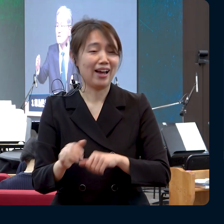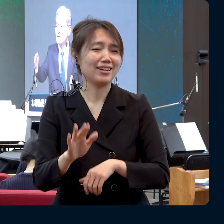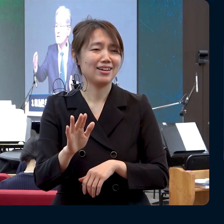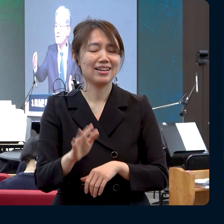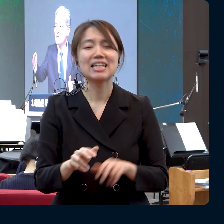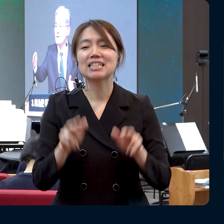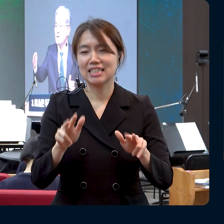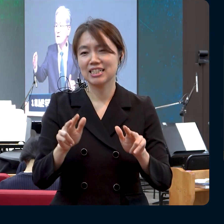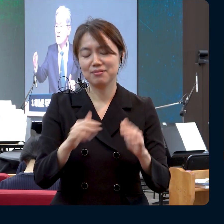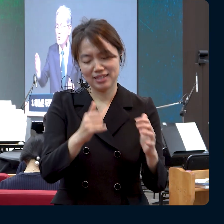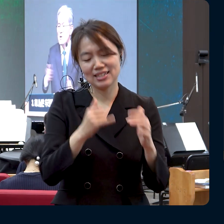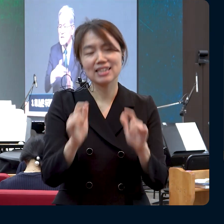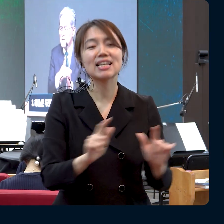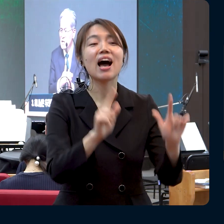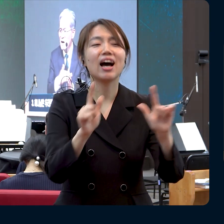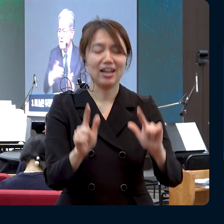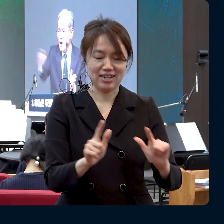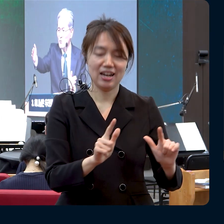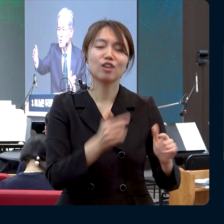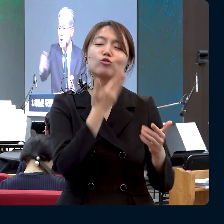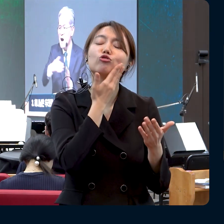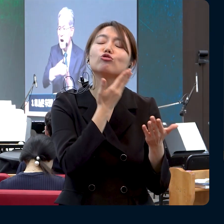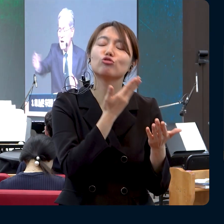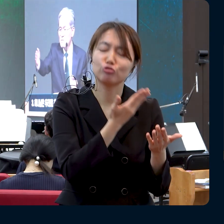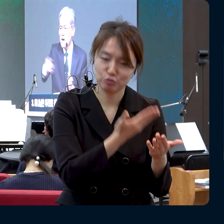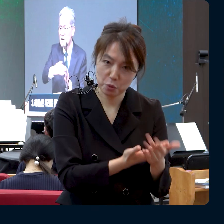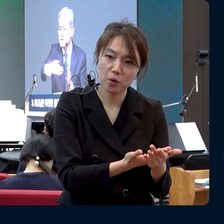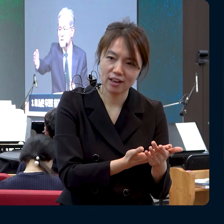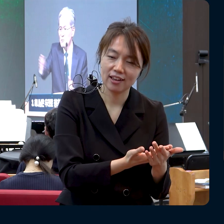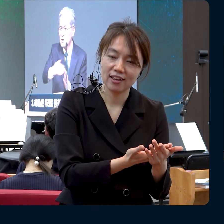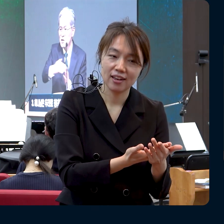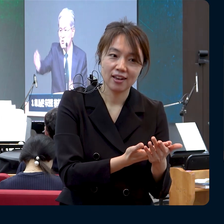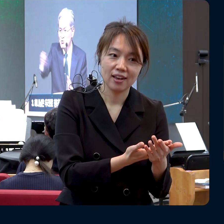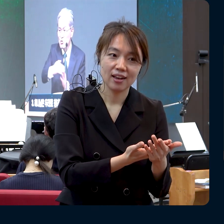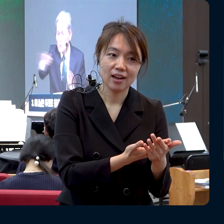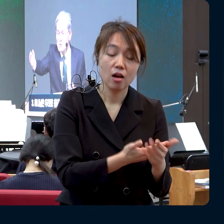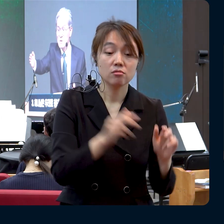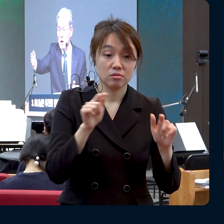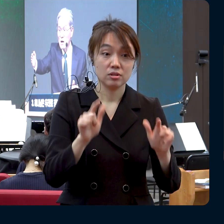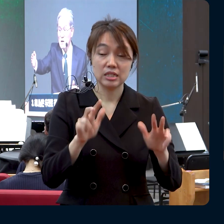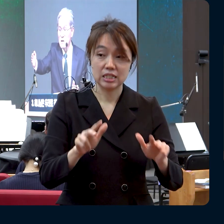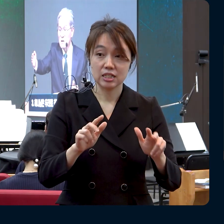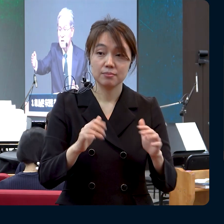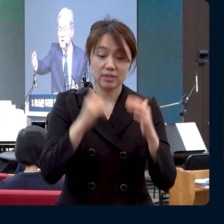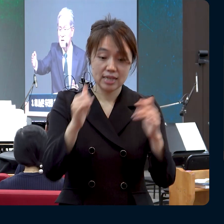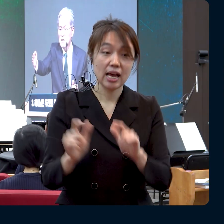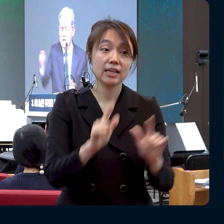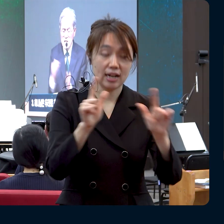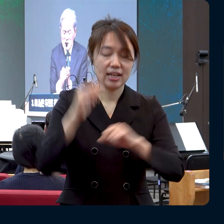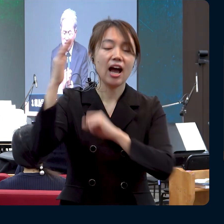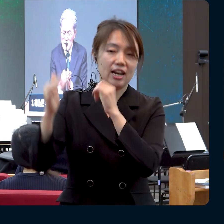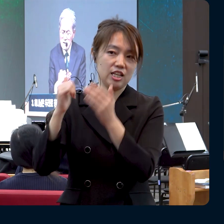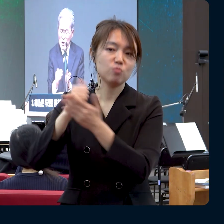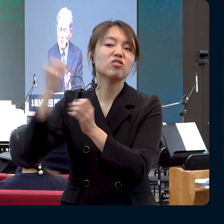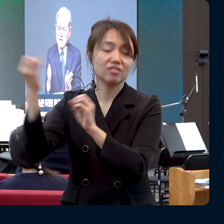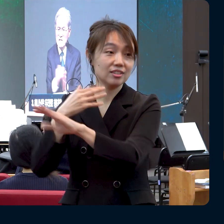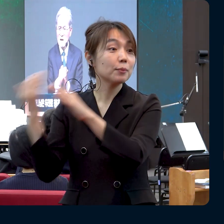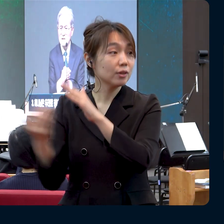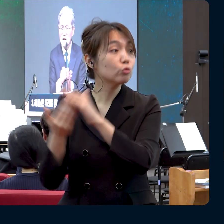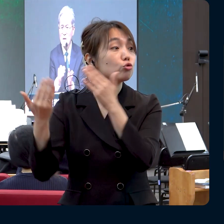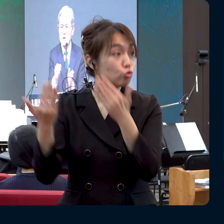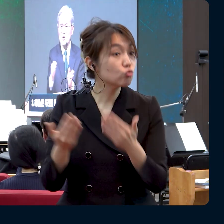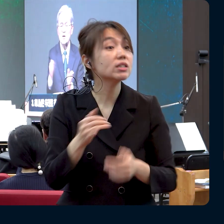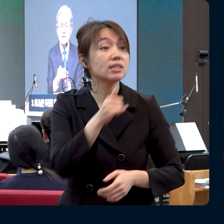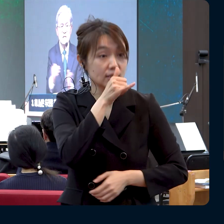이야기예요. 그리고 이 시간 가운데도 하나님의 응답은 있는 줄을 믿습니다. 그 이 시간 가운데 이